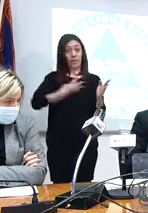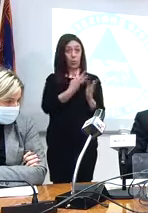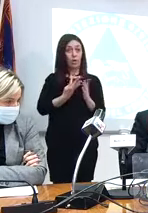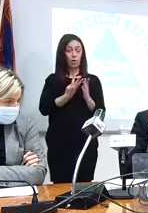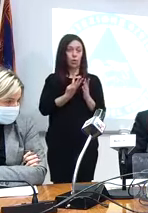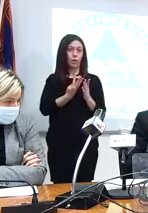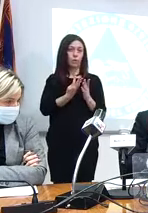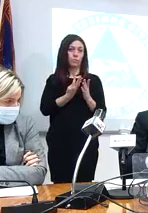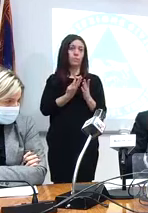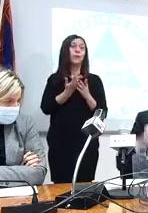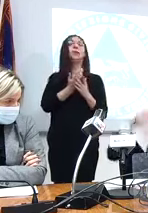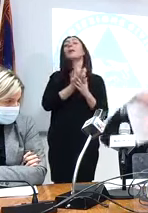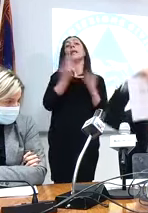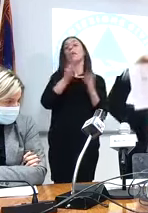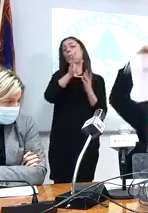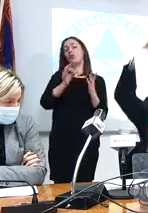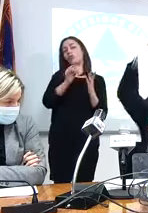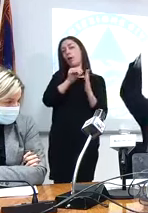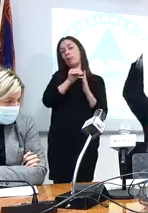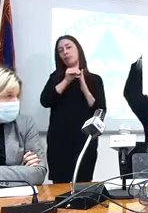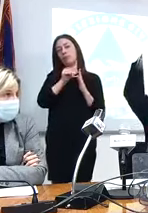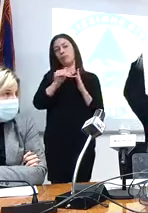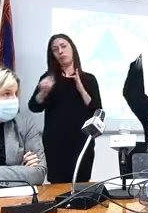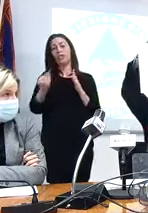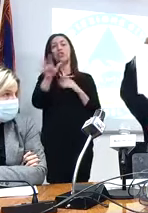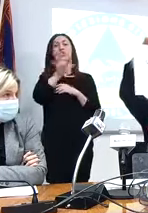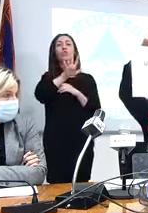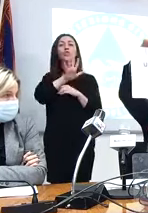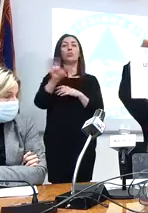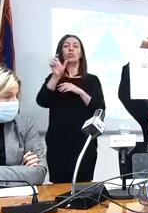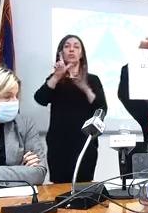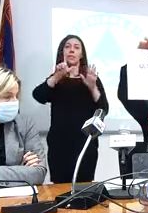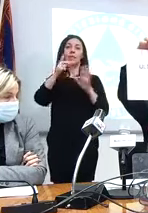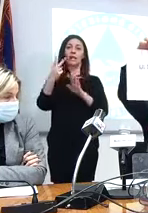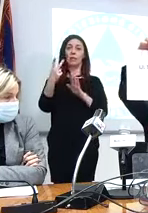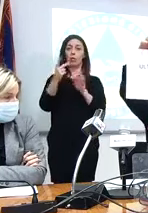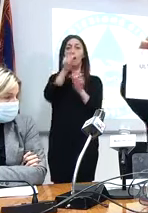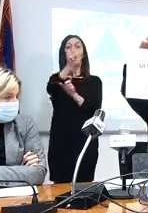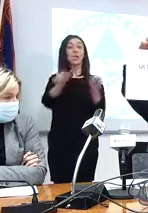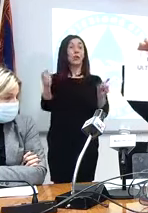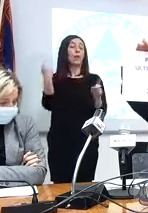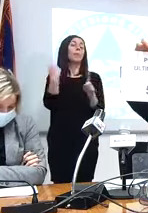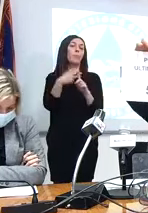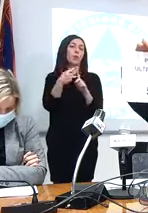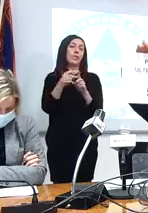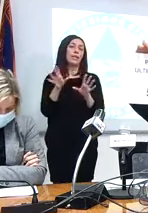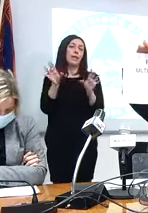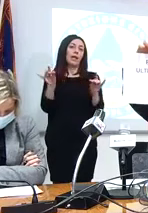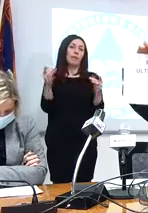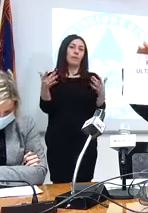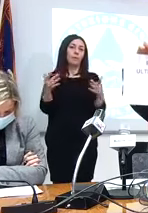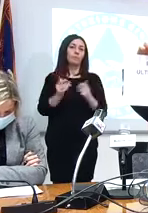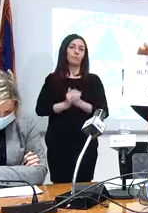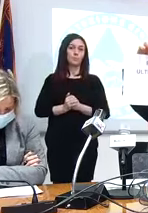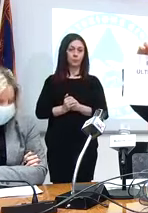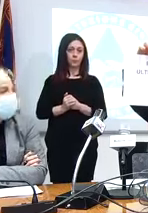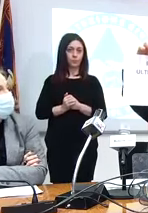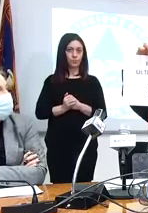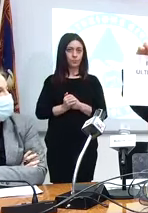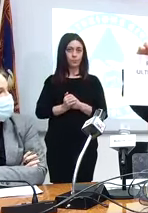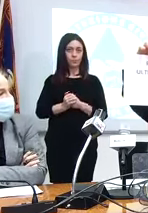sempre di più l'incidenza, 572 positivi. Vi devo anche dire che è una,